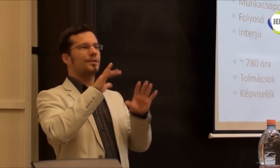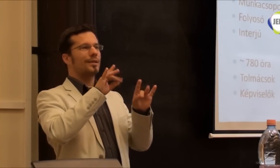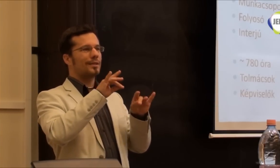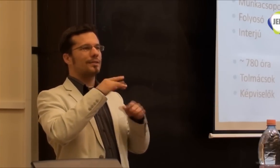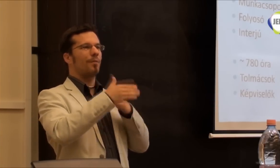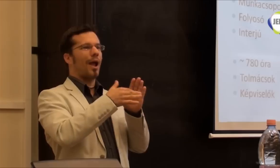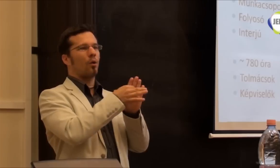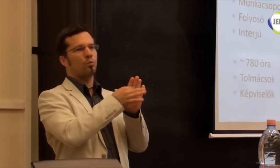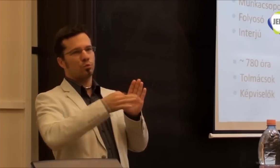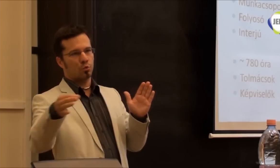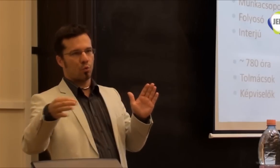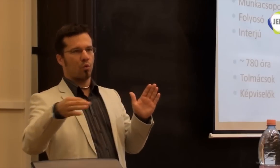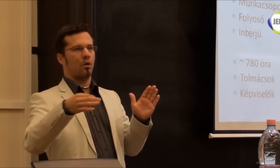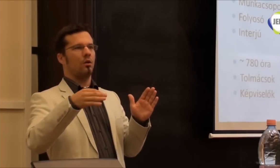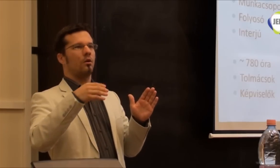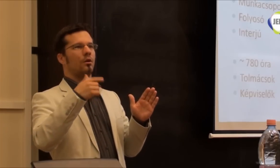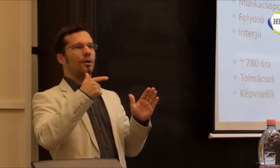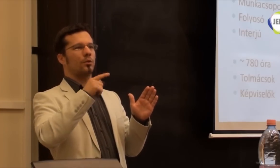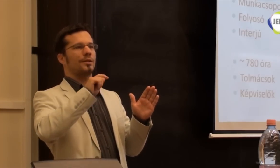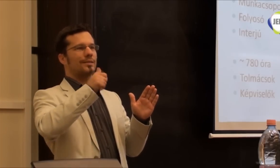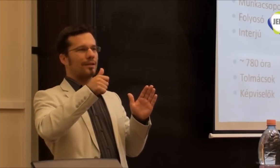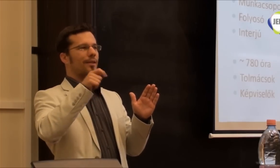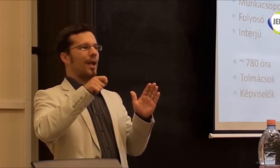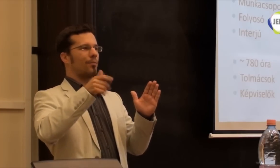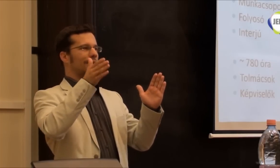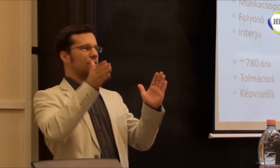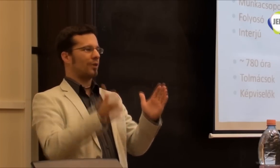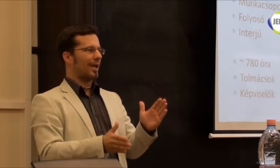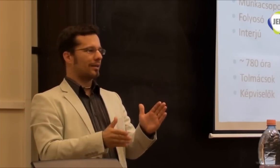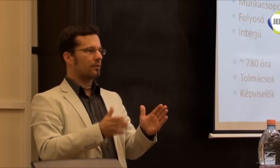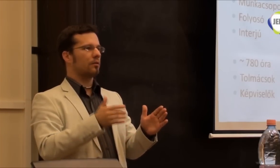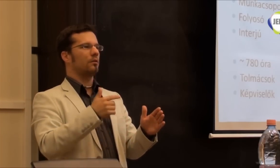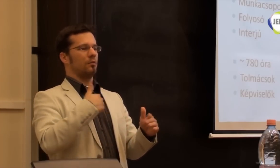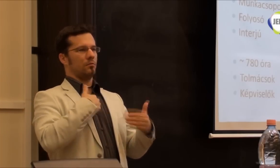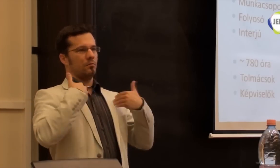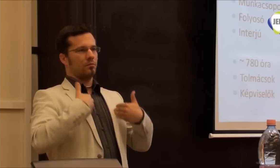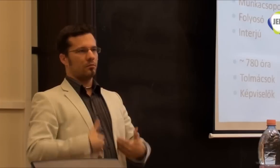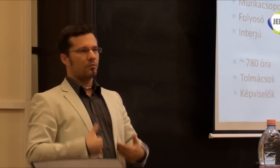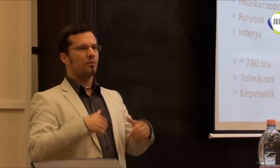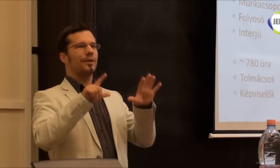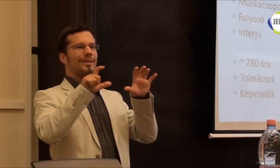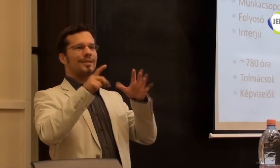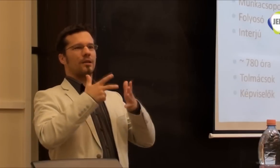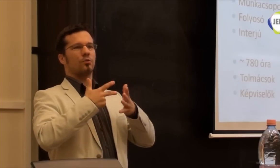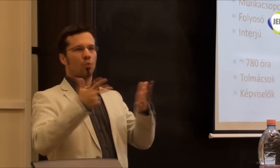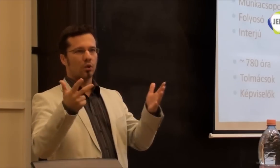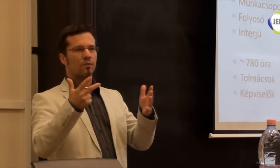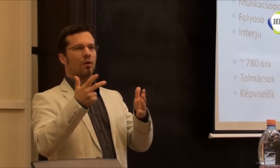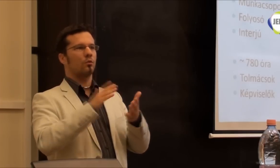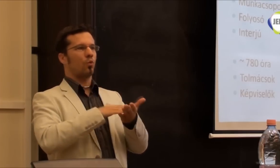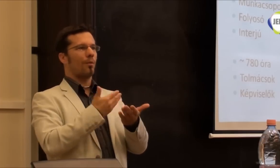Úgy számoltam nagyjából 2010 májusától 2011 áprilisáig, én